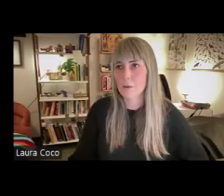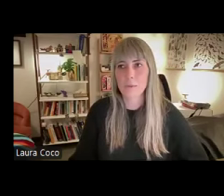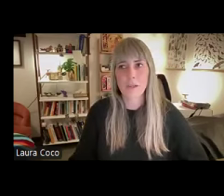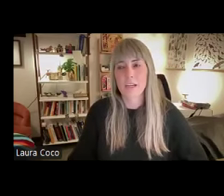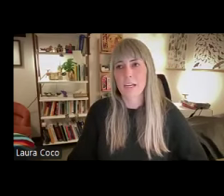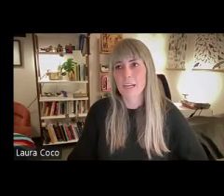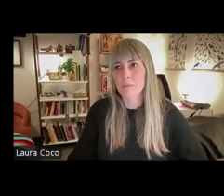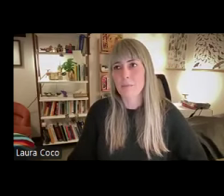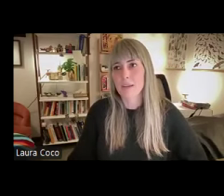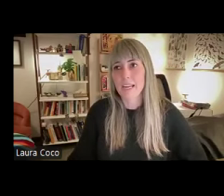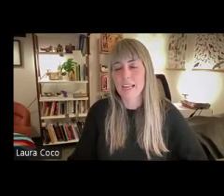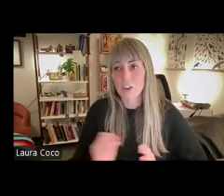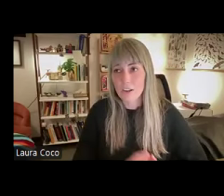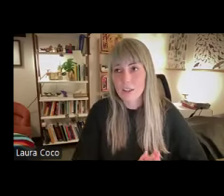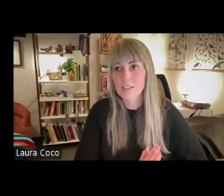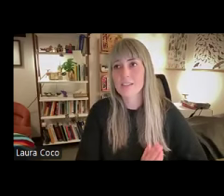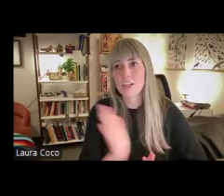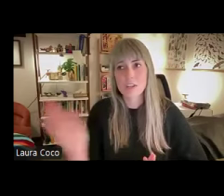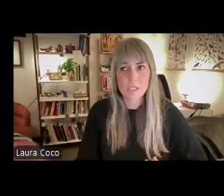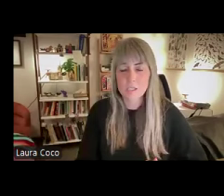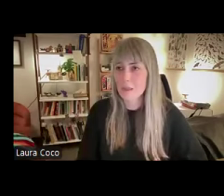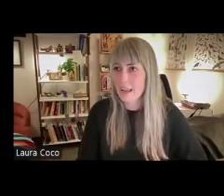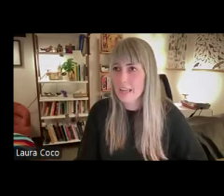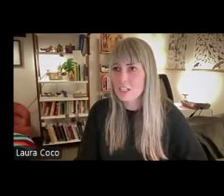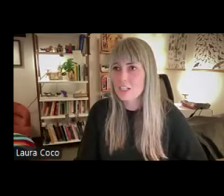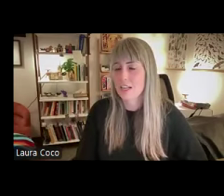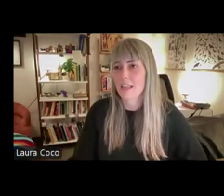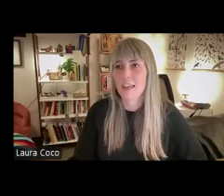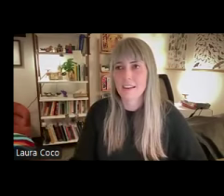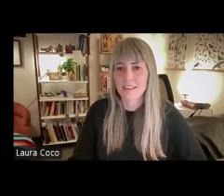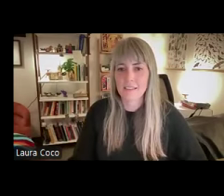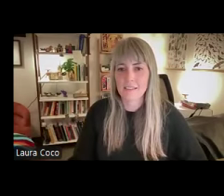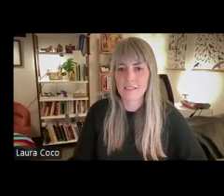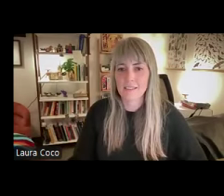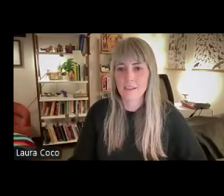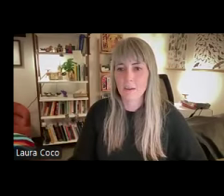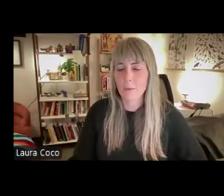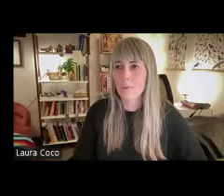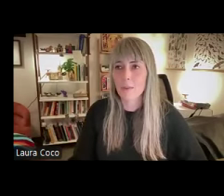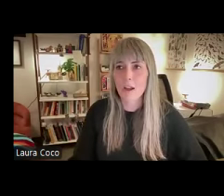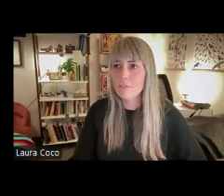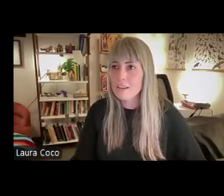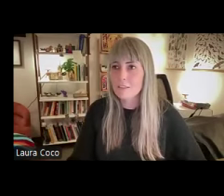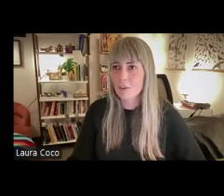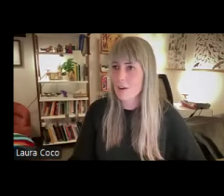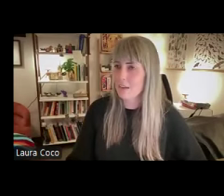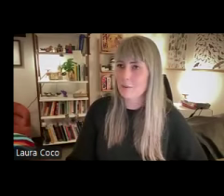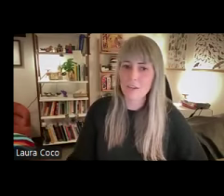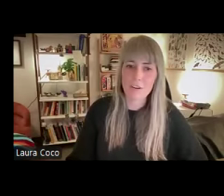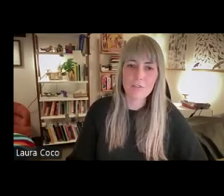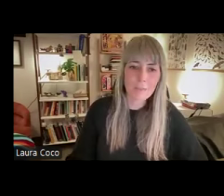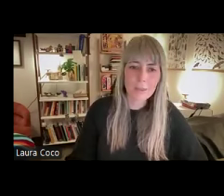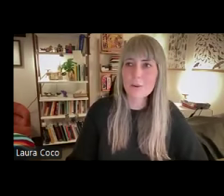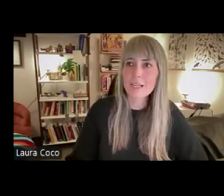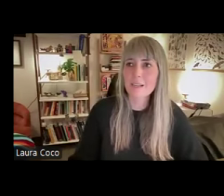la línea Y y luego los cortátiles por edad en la X. Entonces